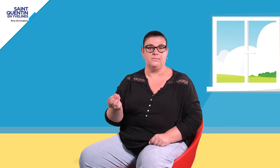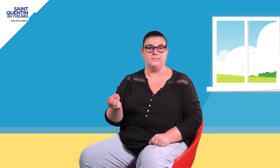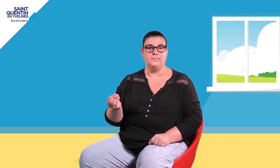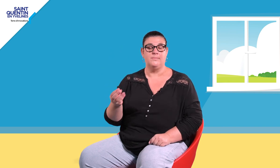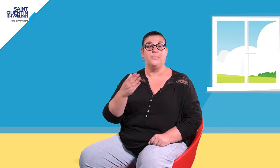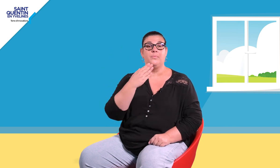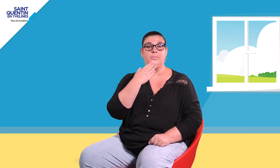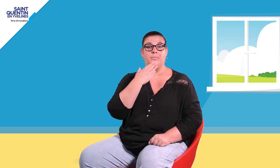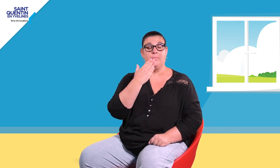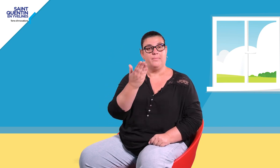Merci